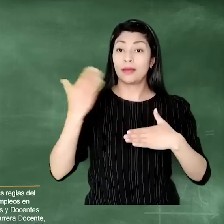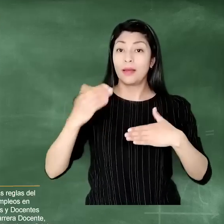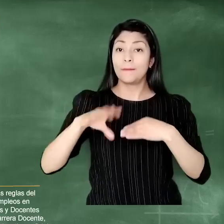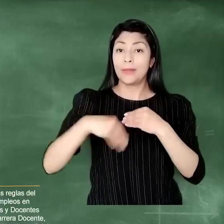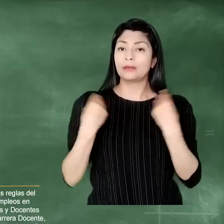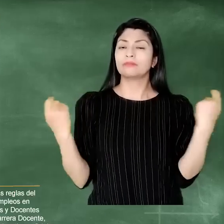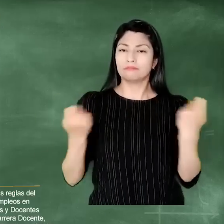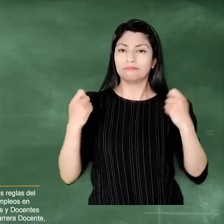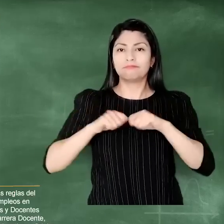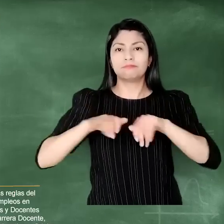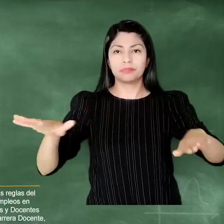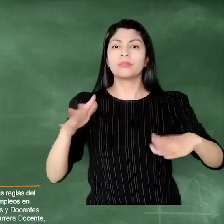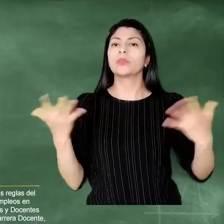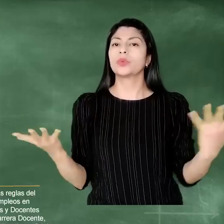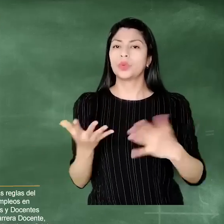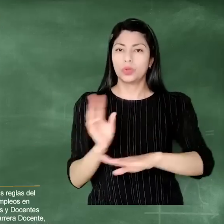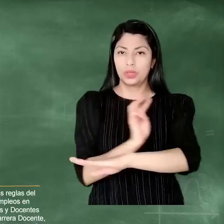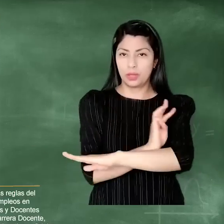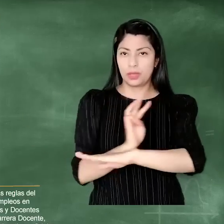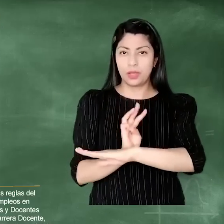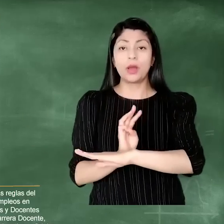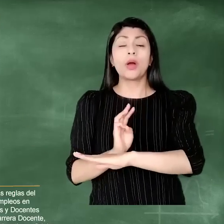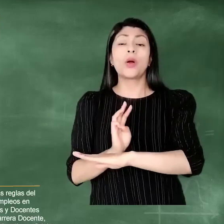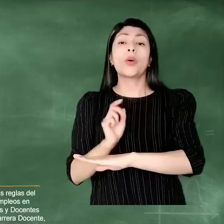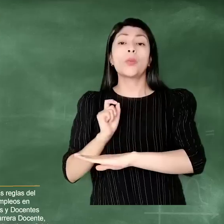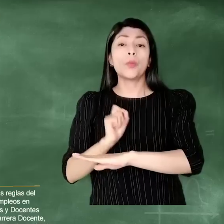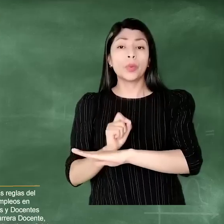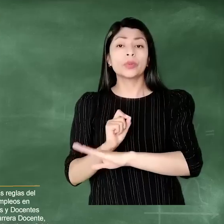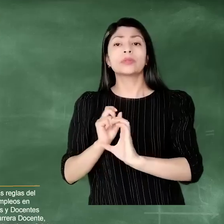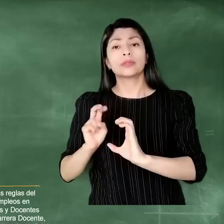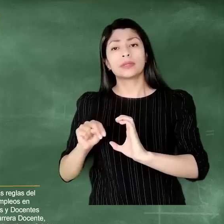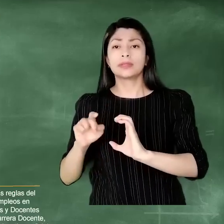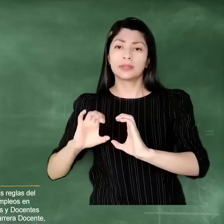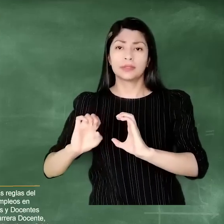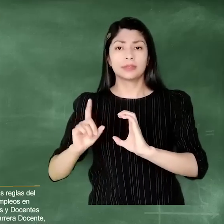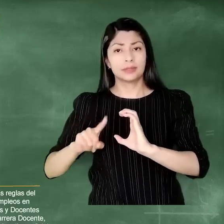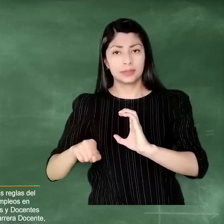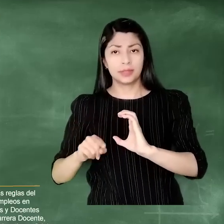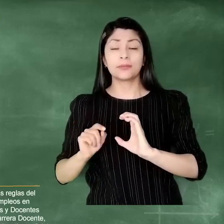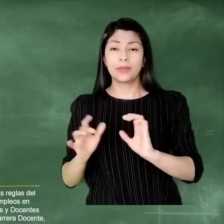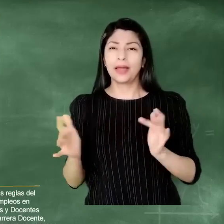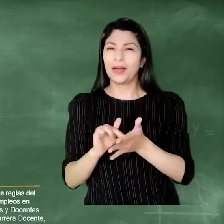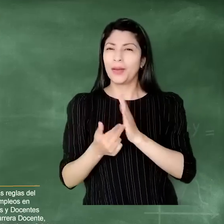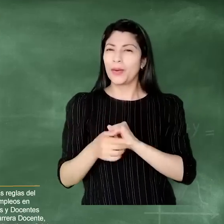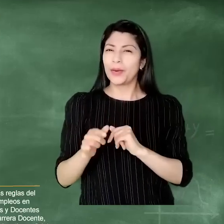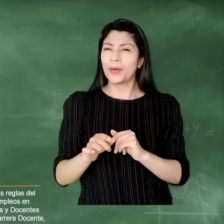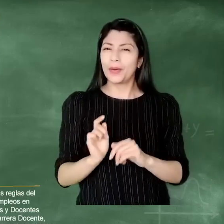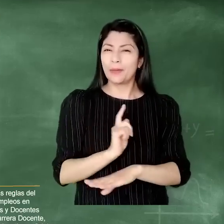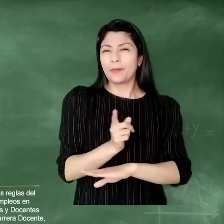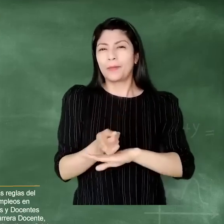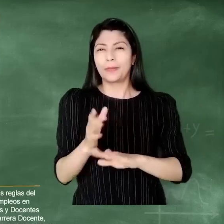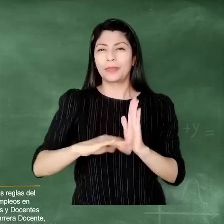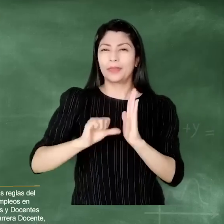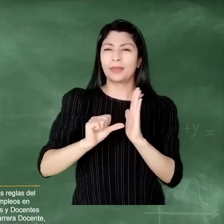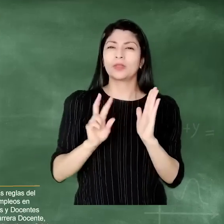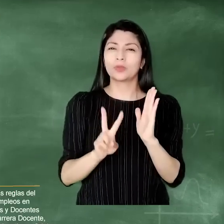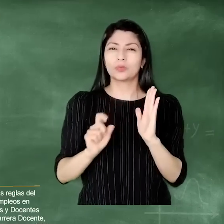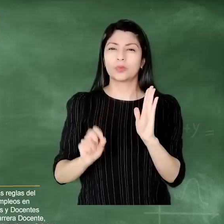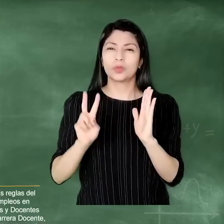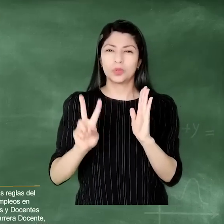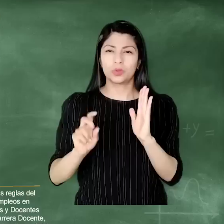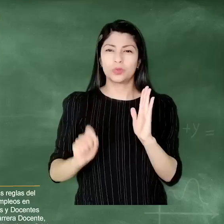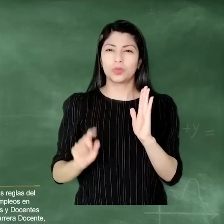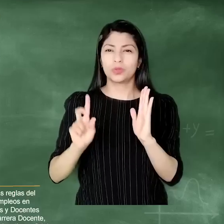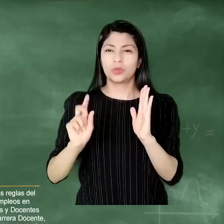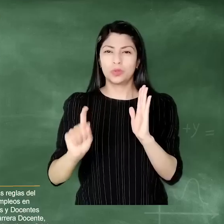partir de la fecha de su expedición y publicación en la página web de la CNSC, de conformidad con lo dispuesto